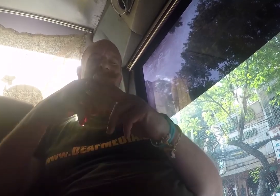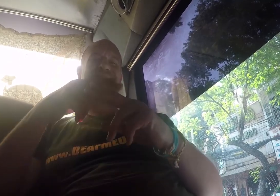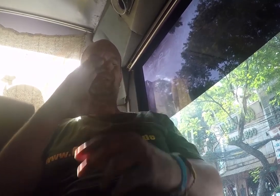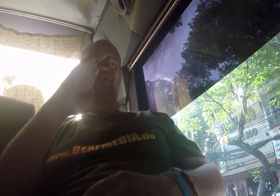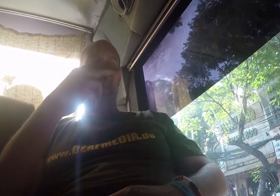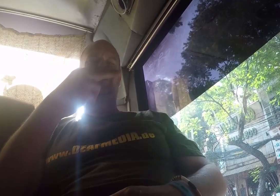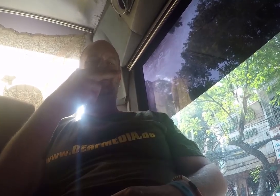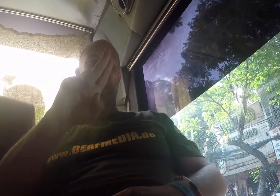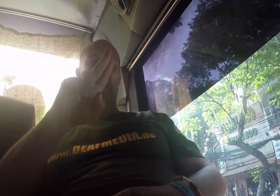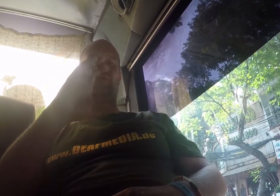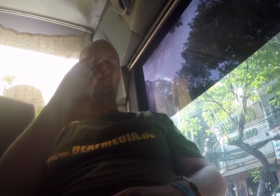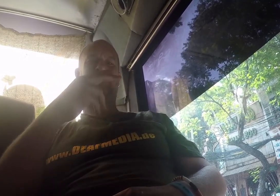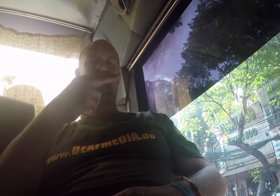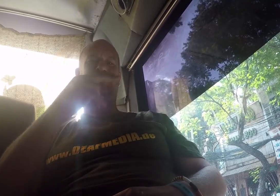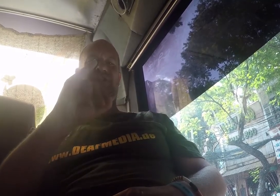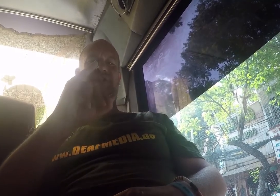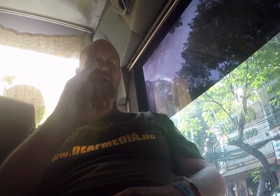nach Sushi.